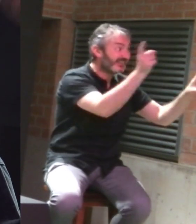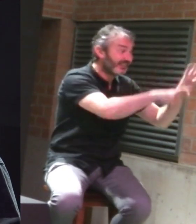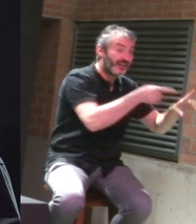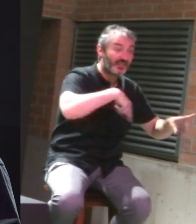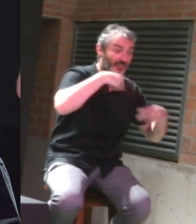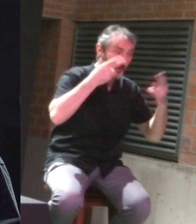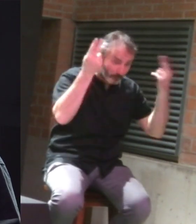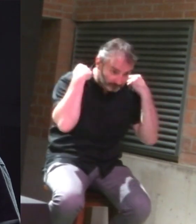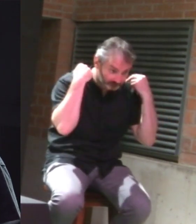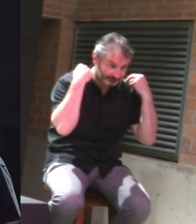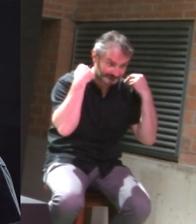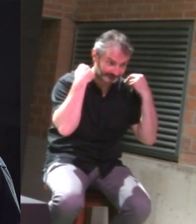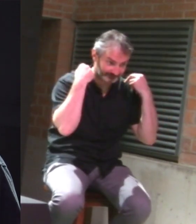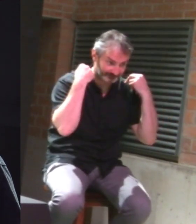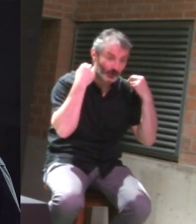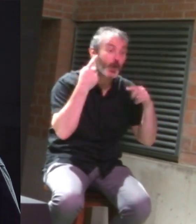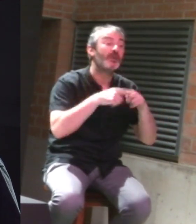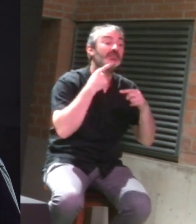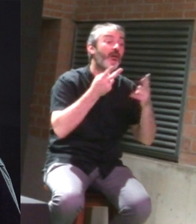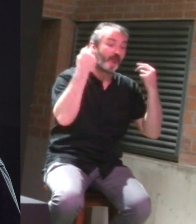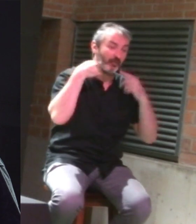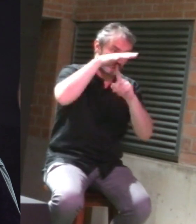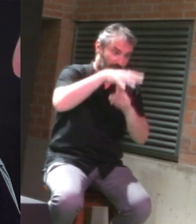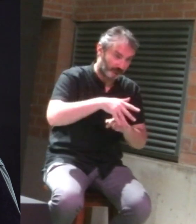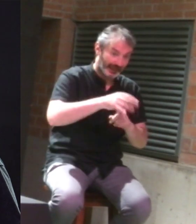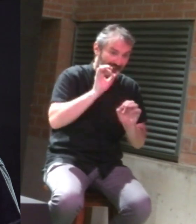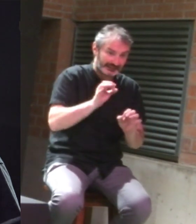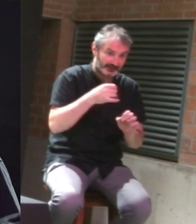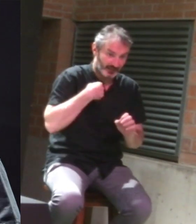más a la inicua explotación.